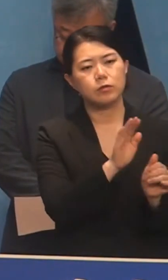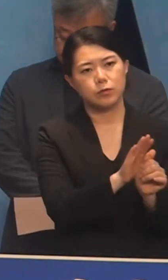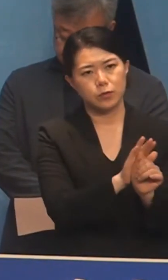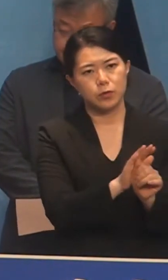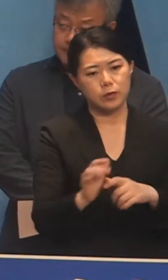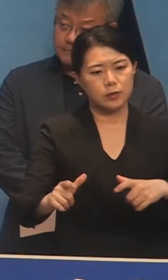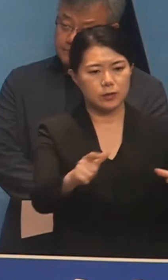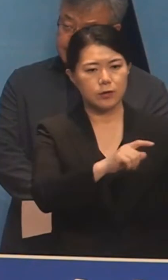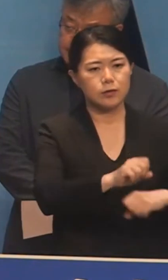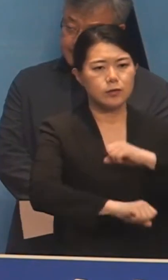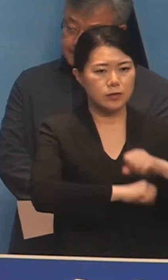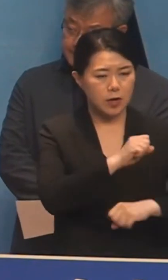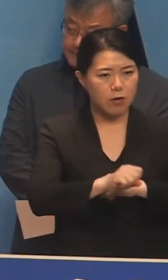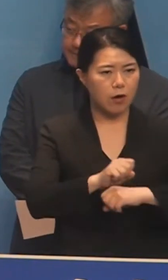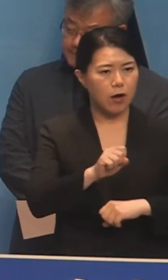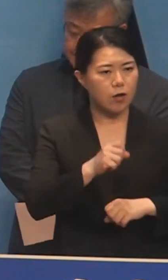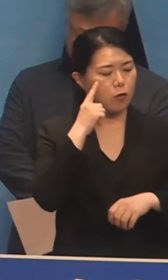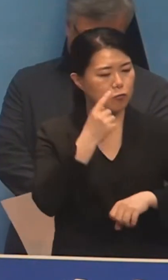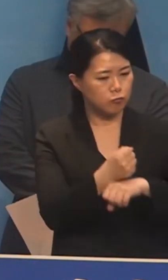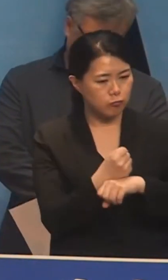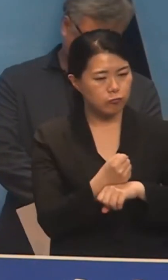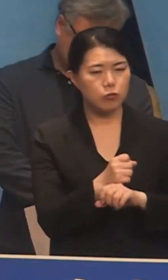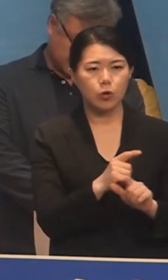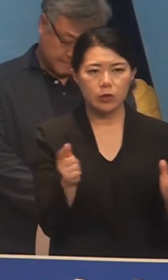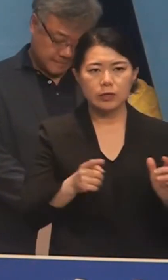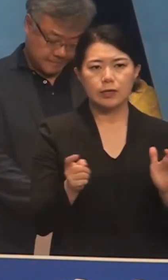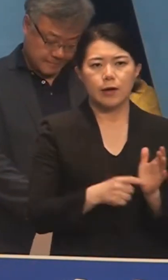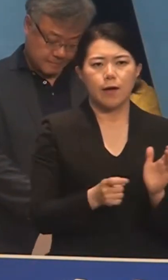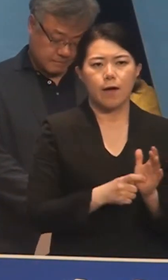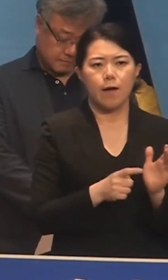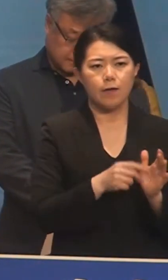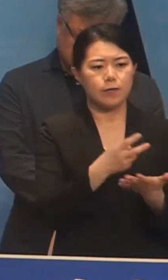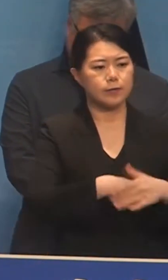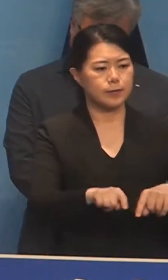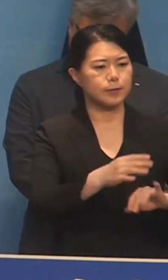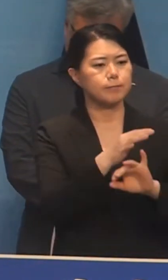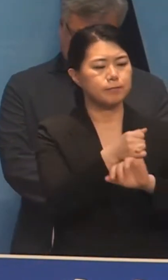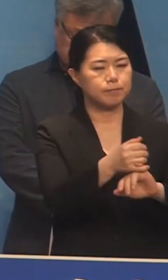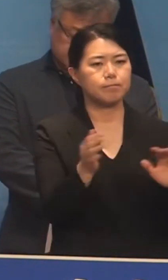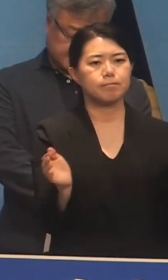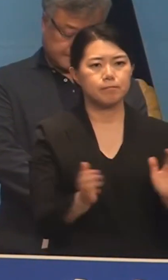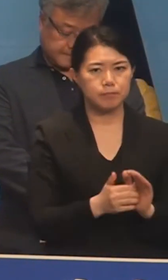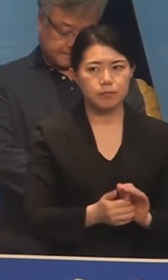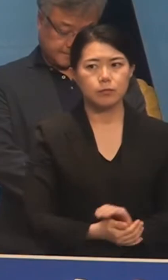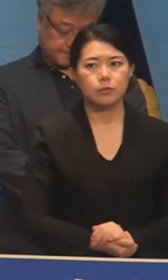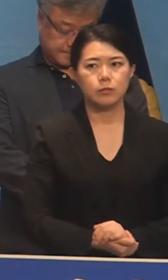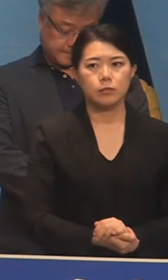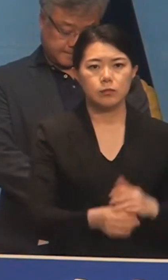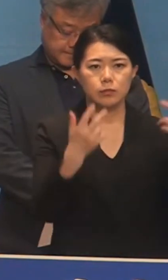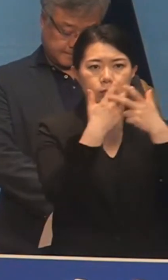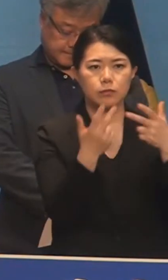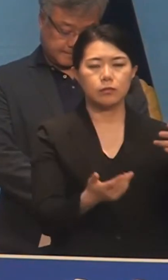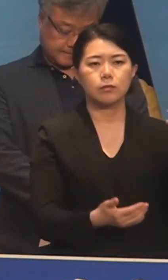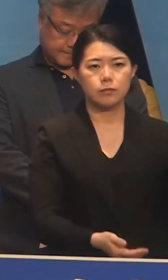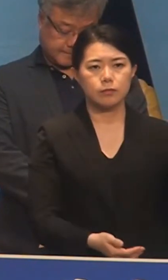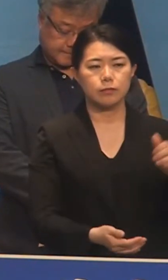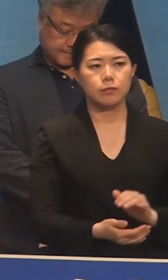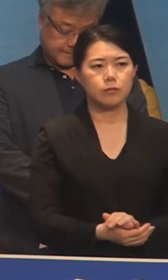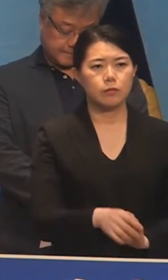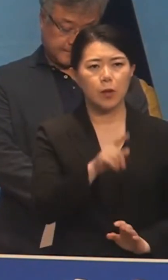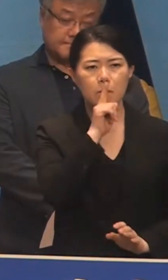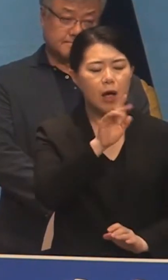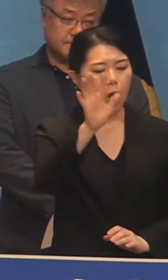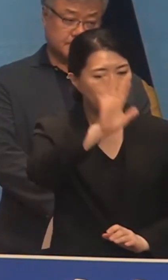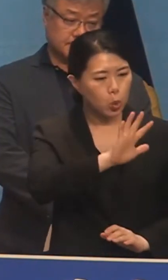지역 자율 R&D 등 시급히 실현해야 할 정책을 약속했습니다. 이재명 후보는 말이